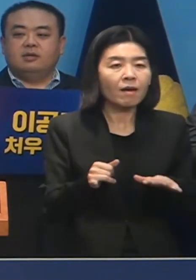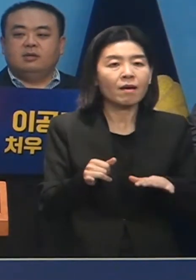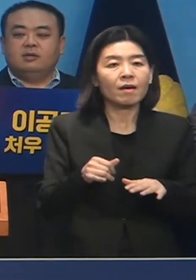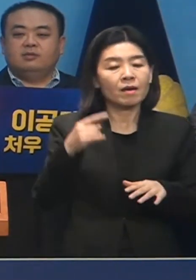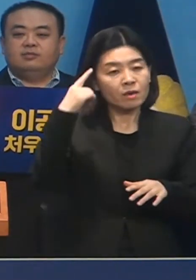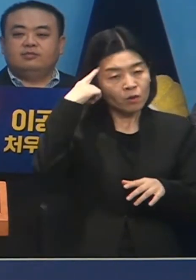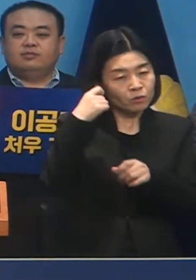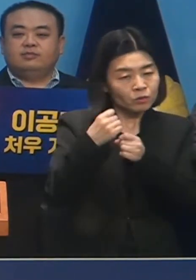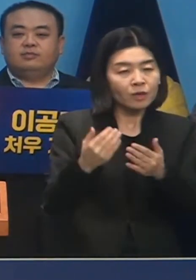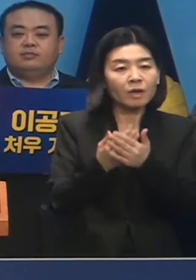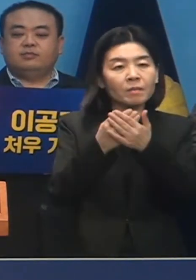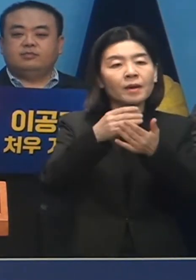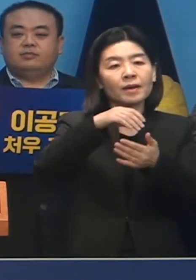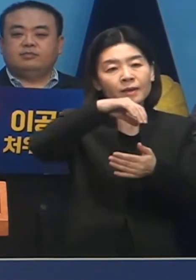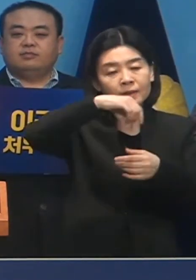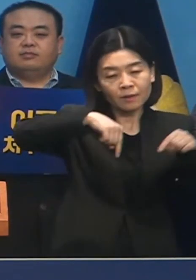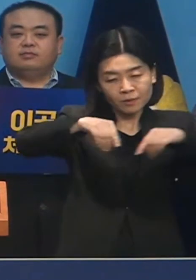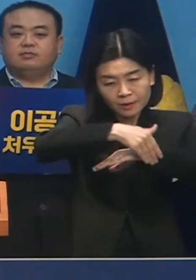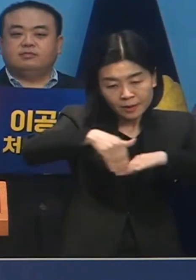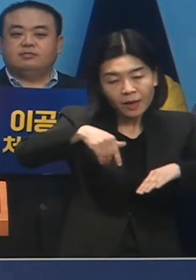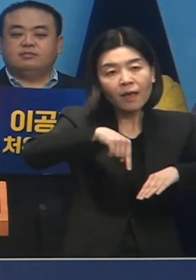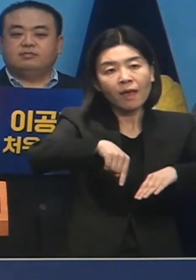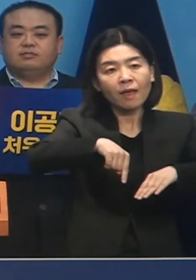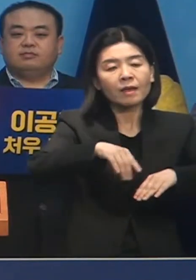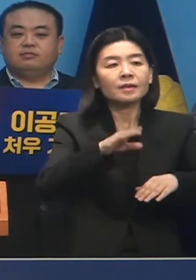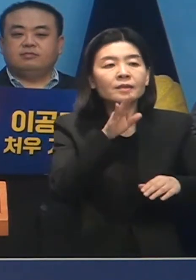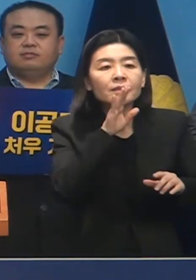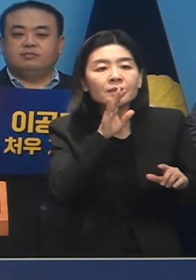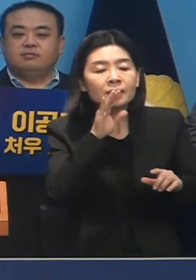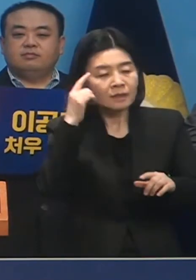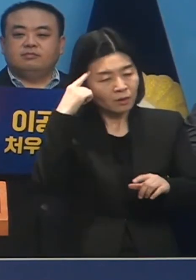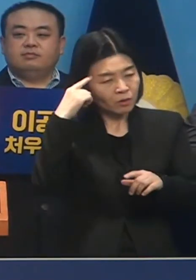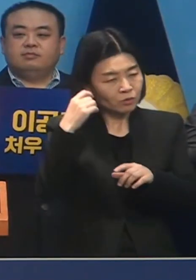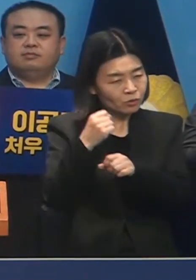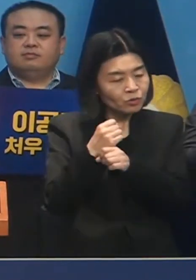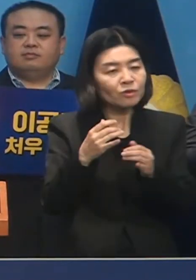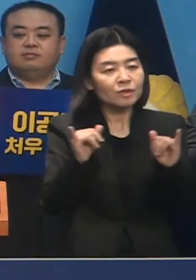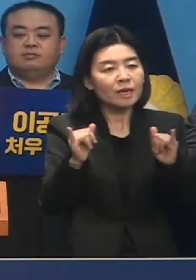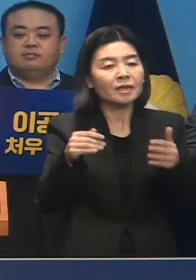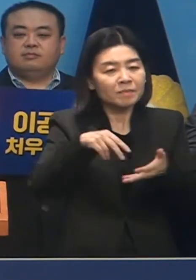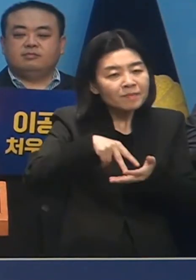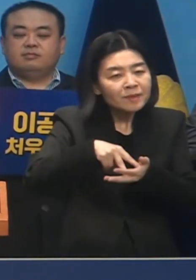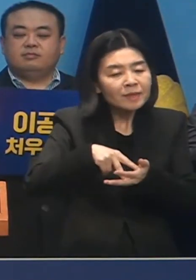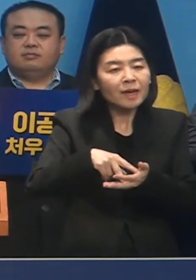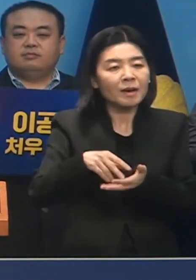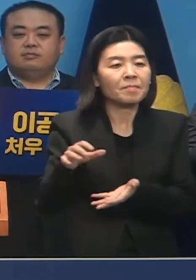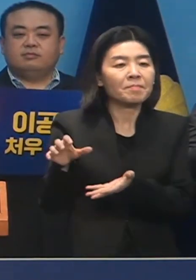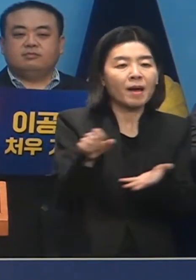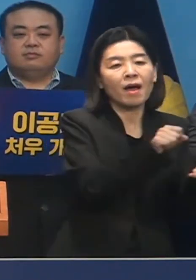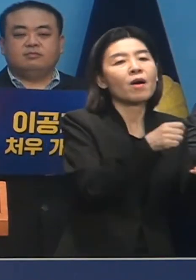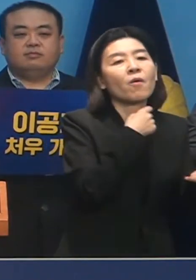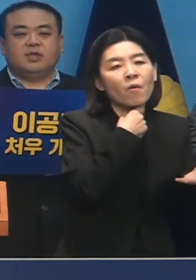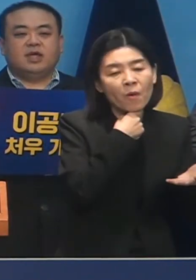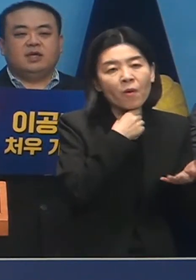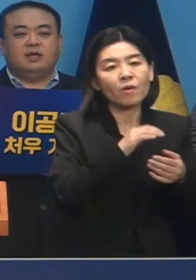기획 평가에서 현장 연구자들의 목소리가 반영되기를 절실하게 요구하고 있습니다.